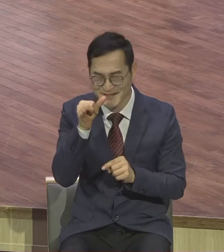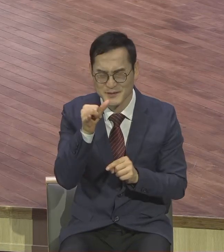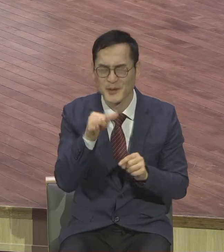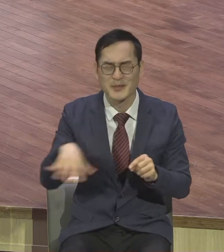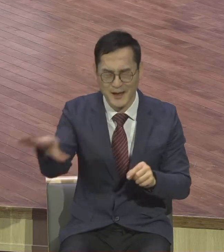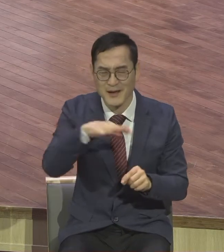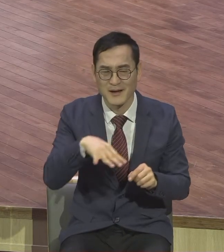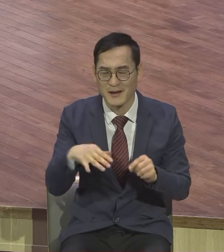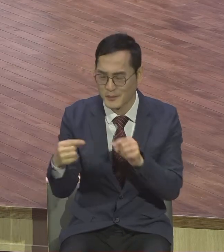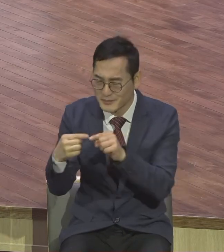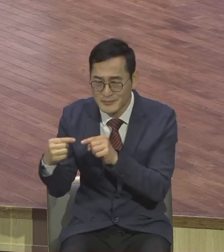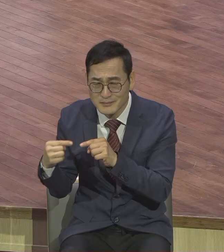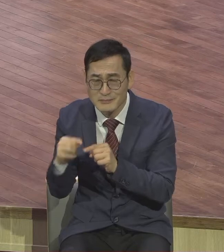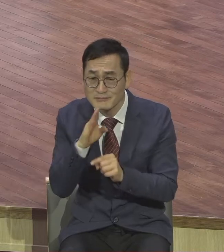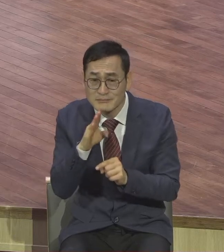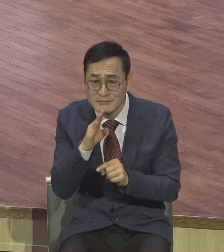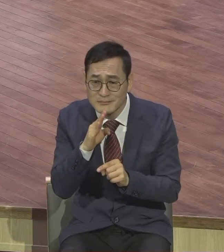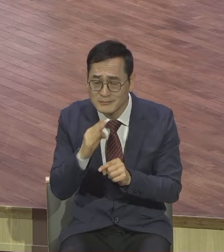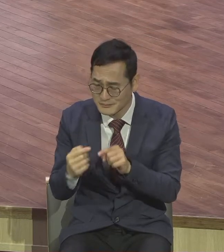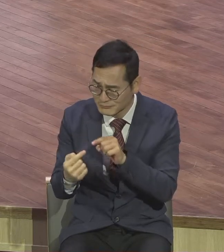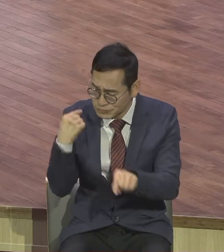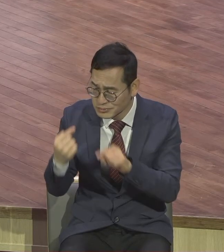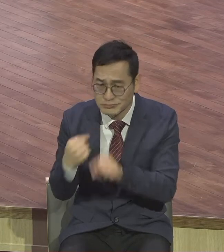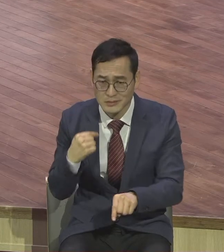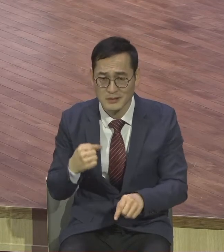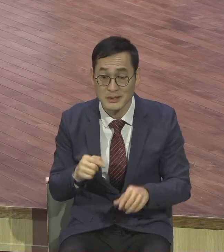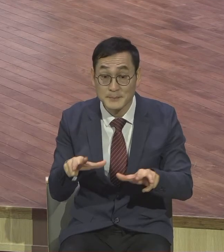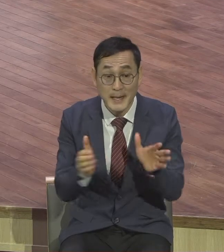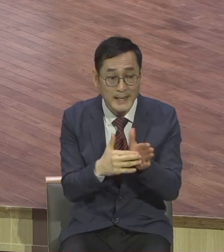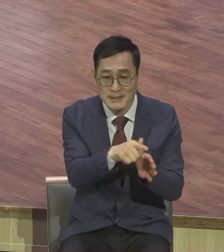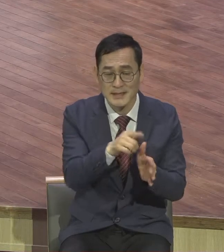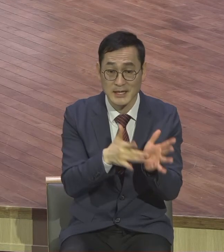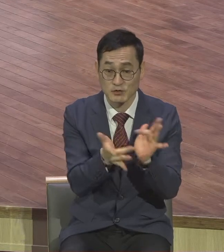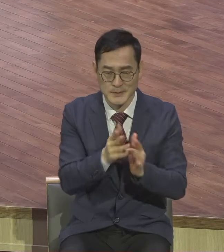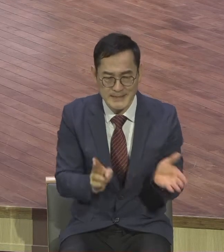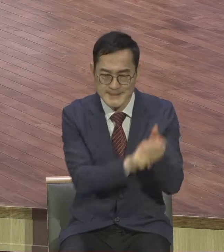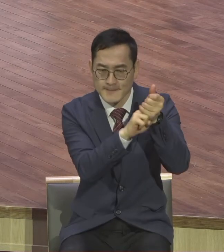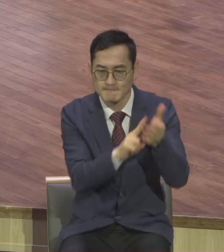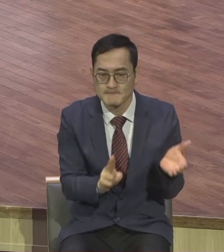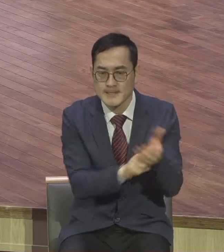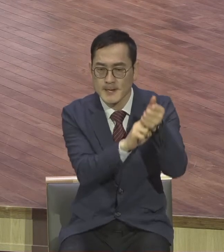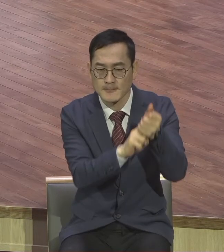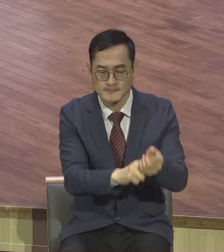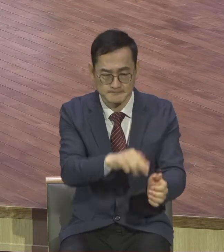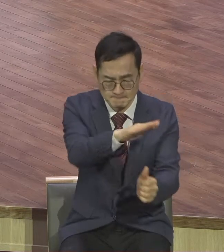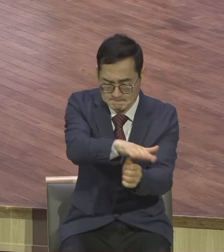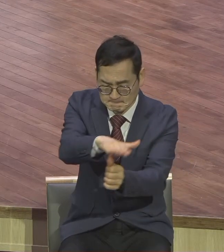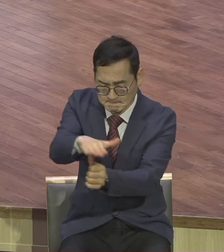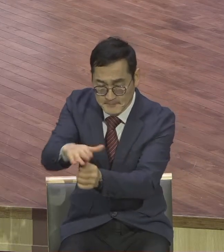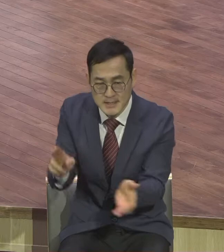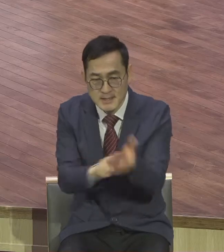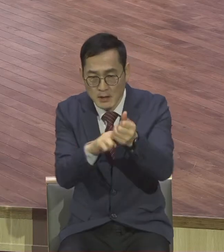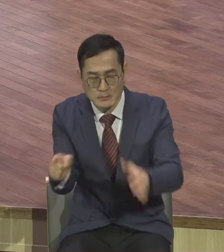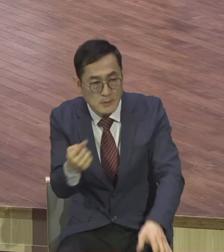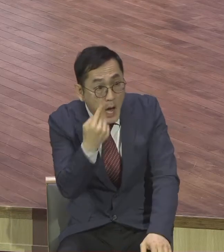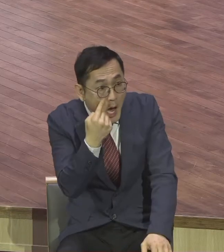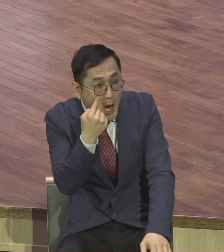지금까지 보여주셨던 놀라운 기적 이적 표적 이것만 생각하는 거예요